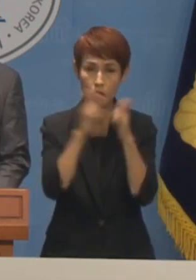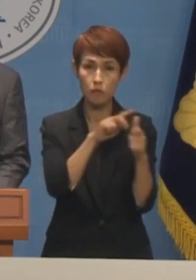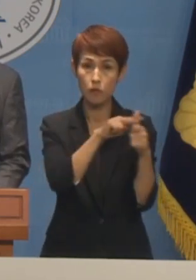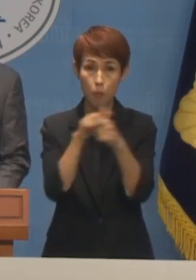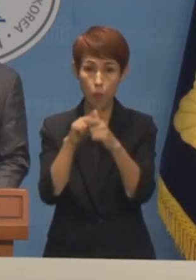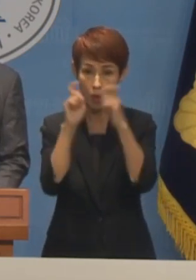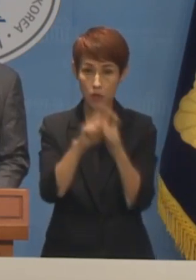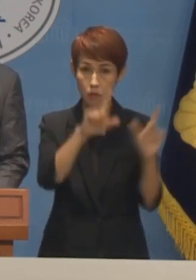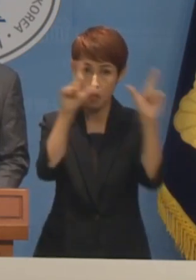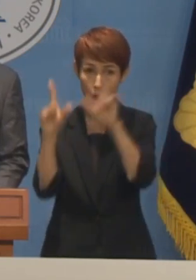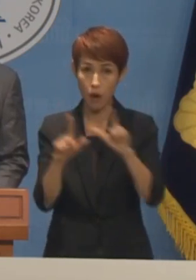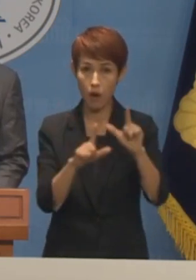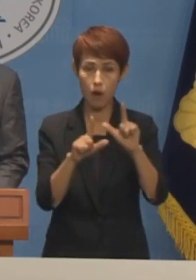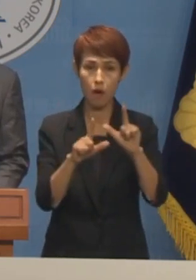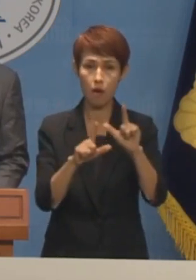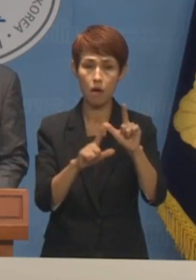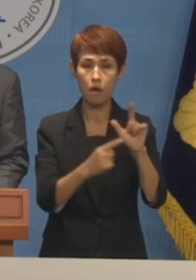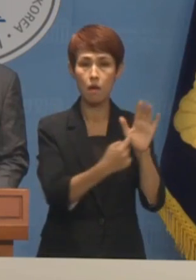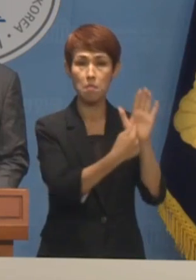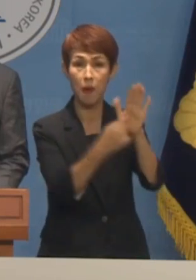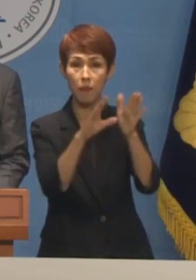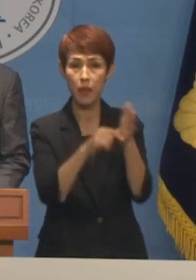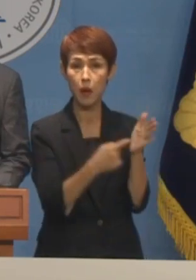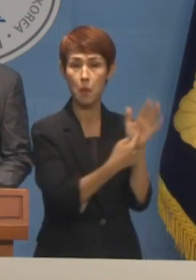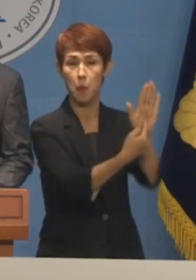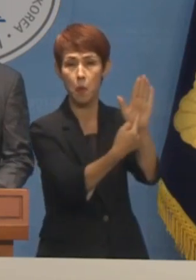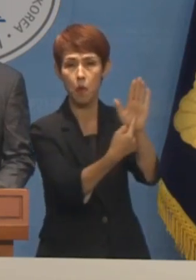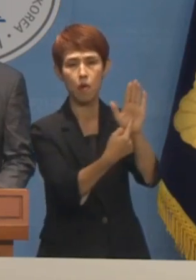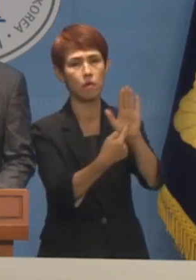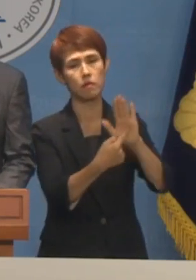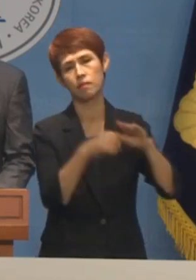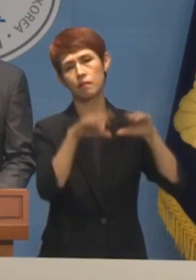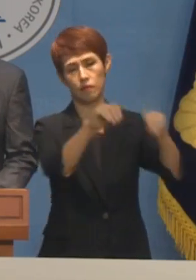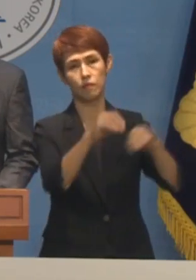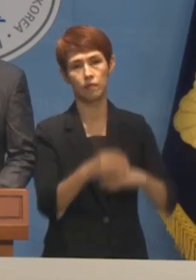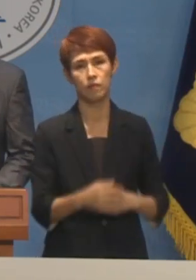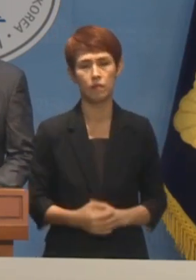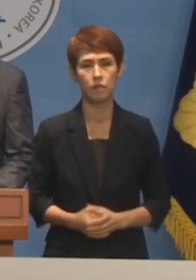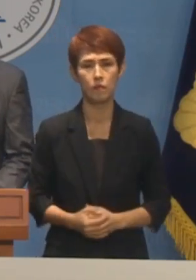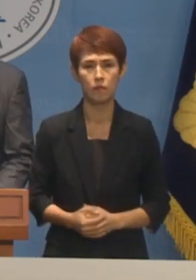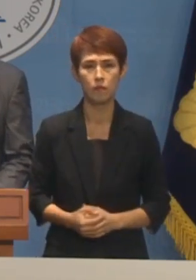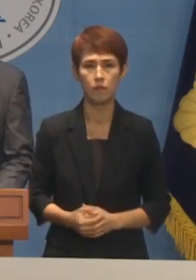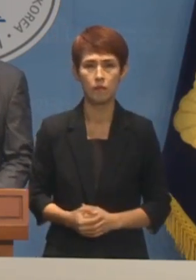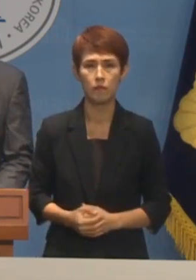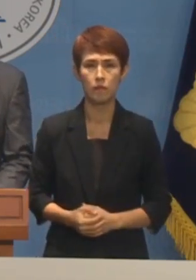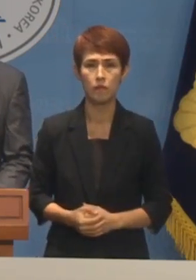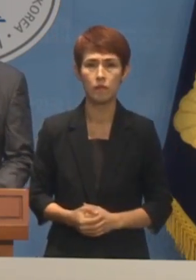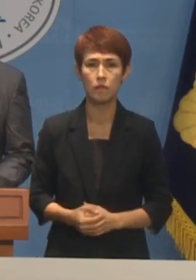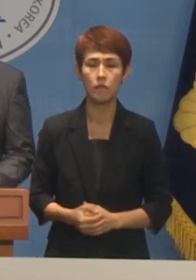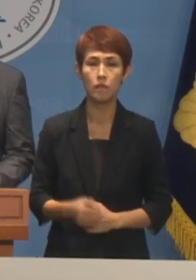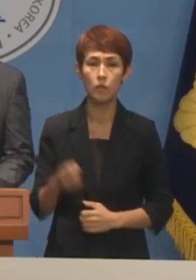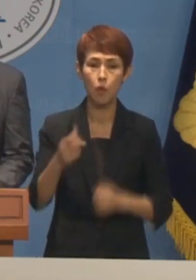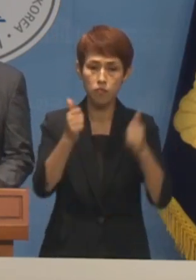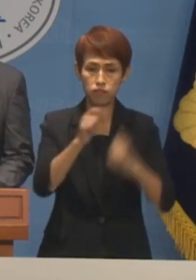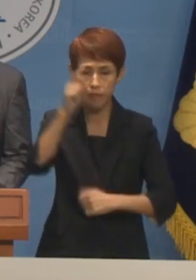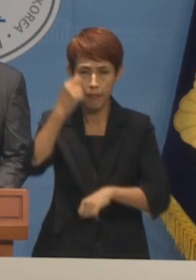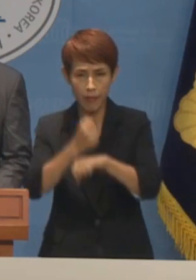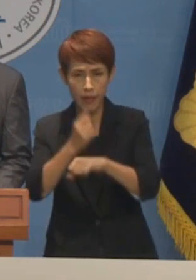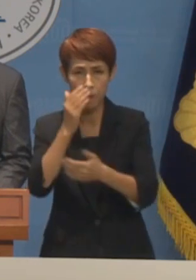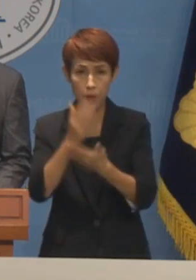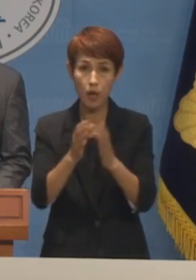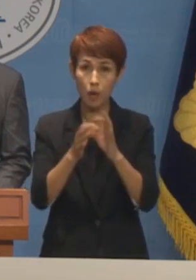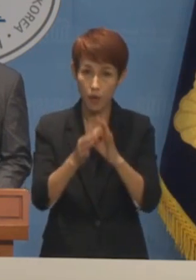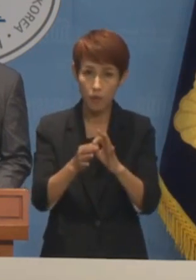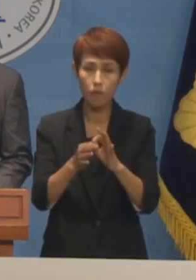단계에서 새어나가는 고질적인 병폐를 차단토록 했습니다. 나아가 공소 제기 여부를 기준으로